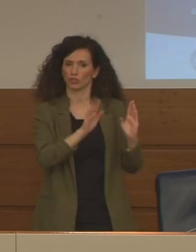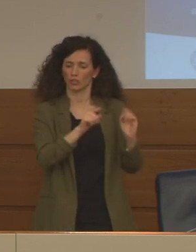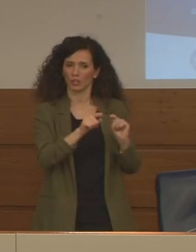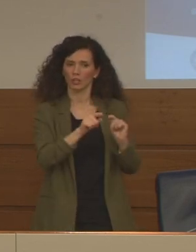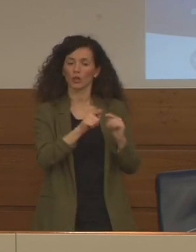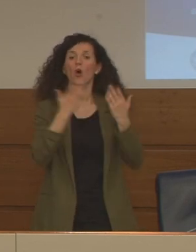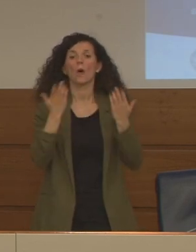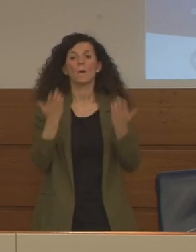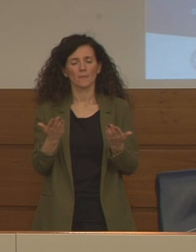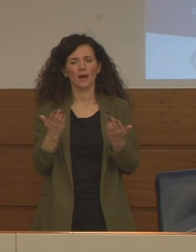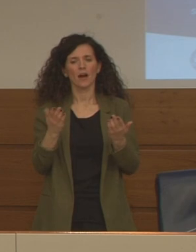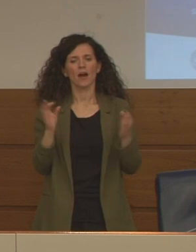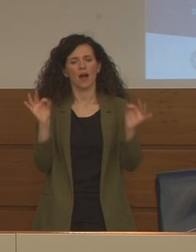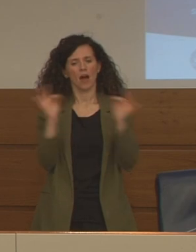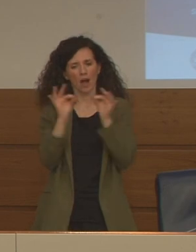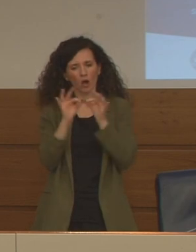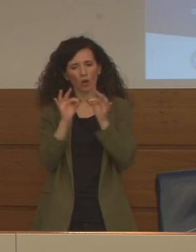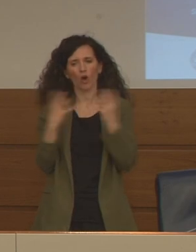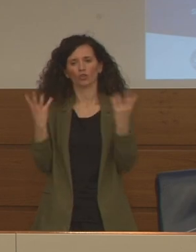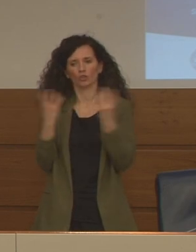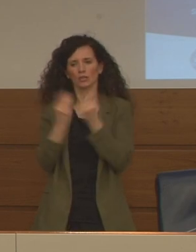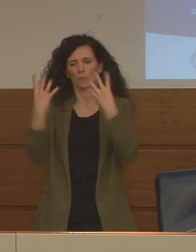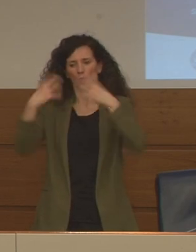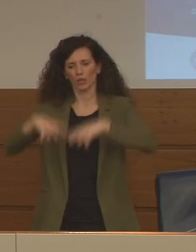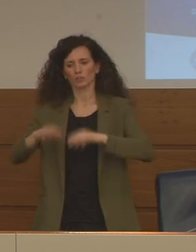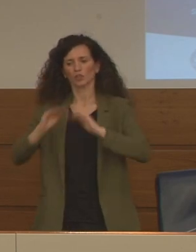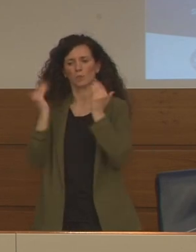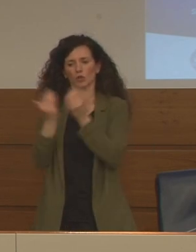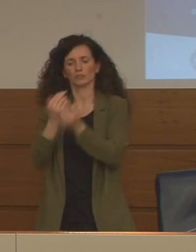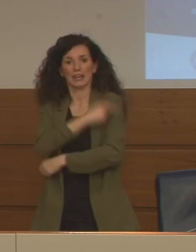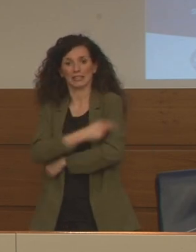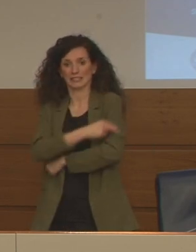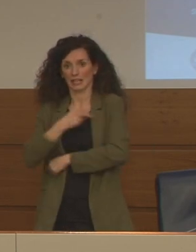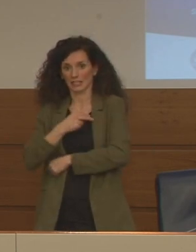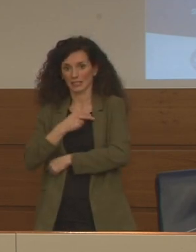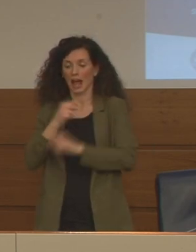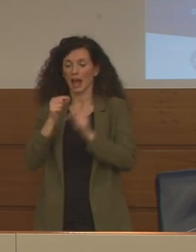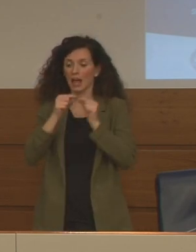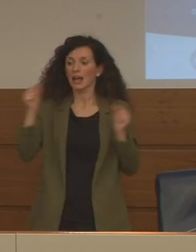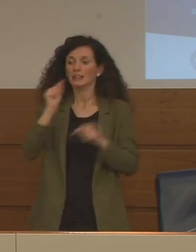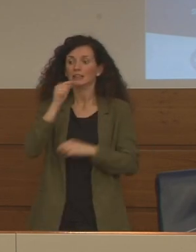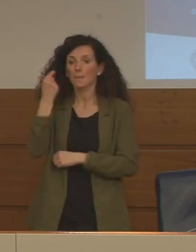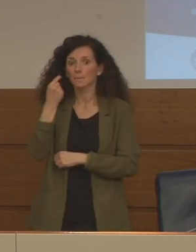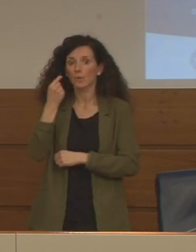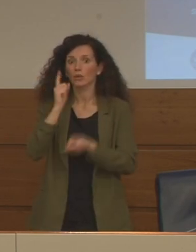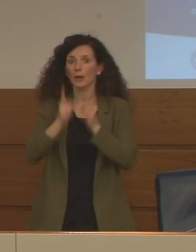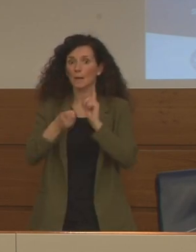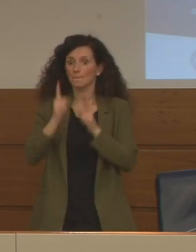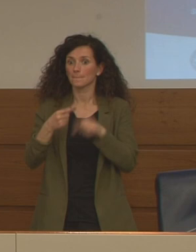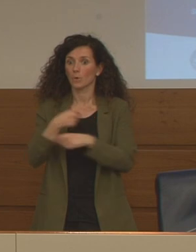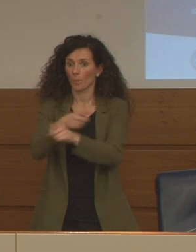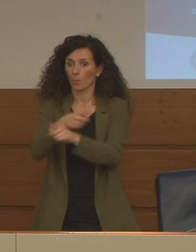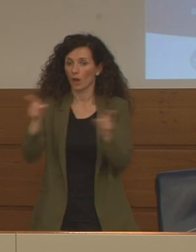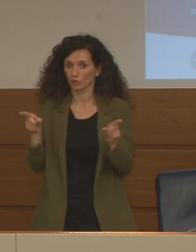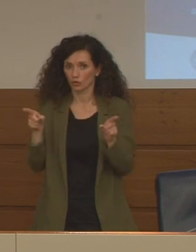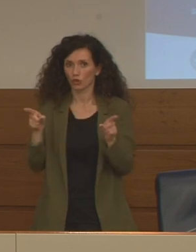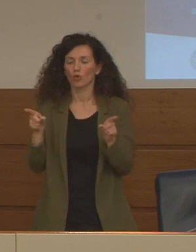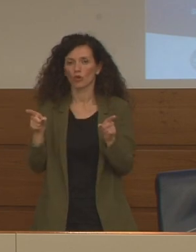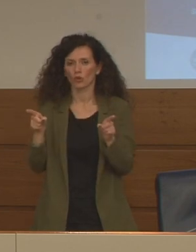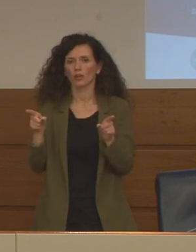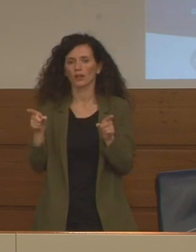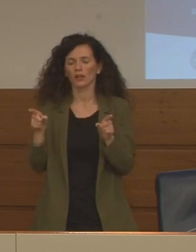in accordo con l'elezione mondiale di sanità di tampone nella popolazione fanno sì che il numero